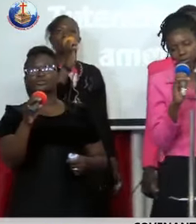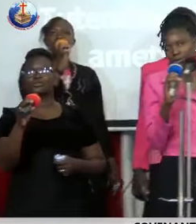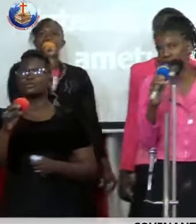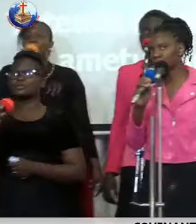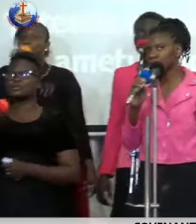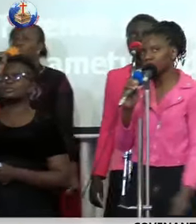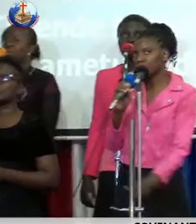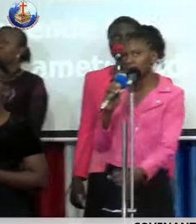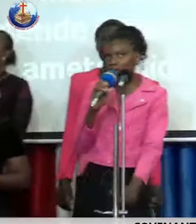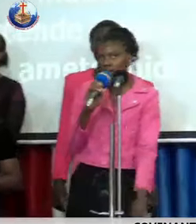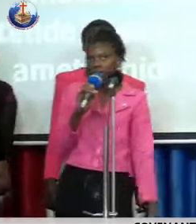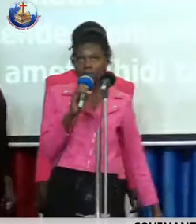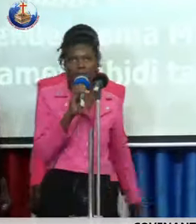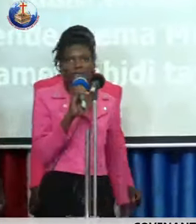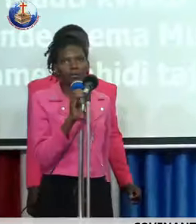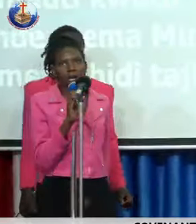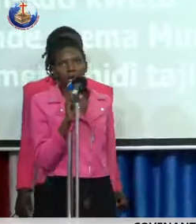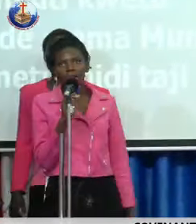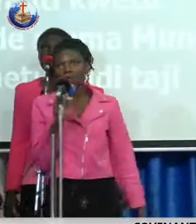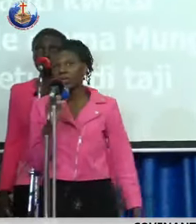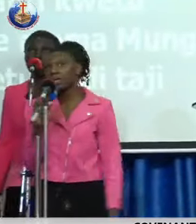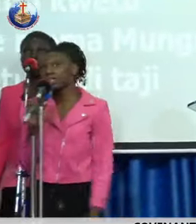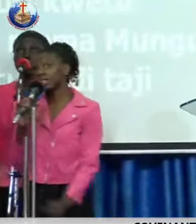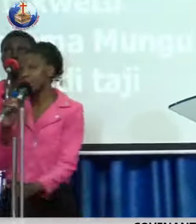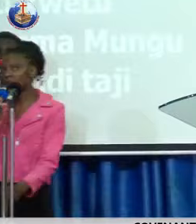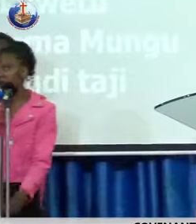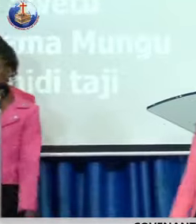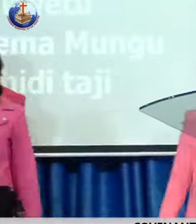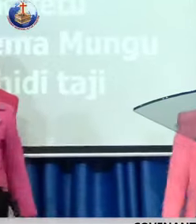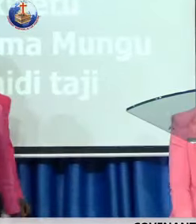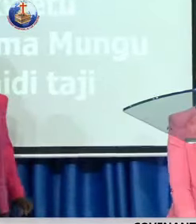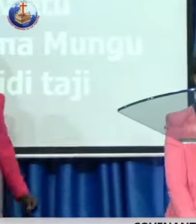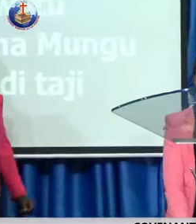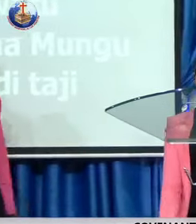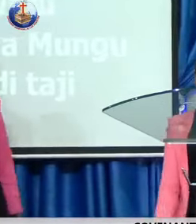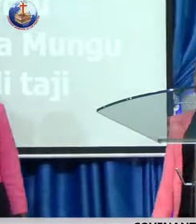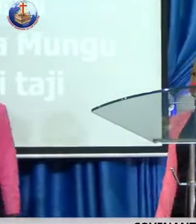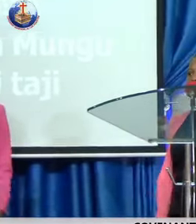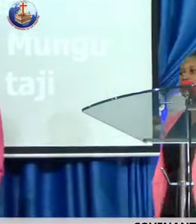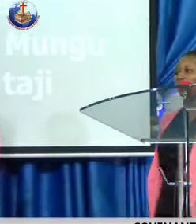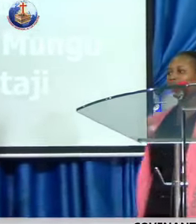wetu. Dhambi ni baya uleta mauti kwetu.